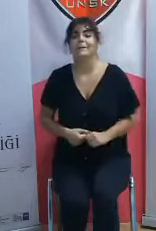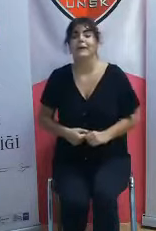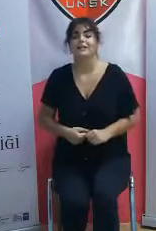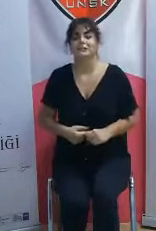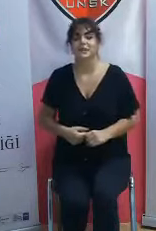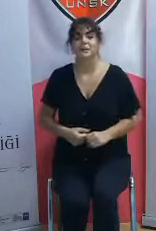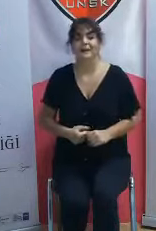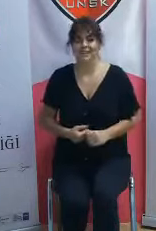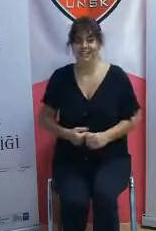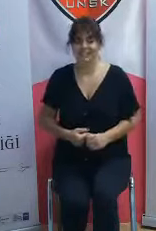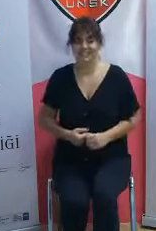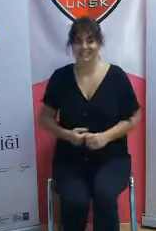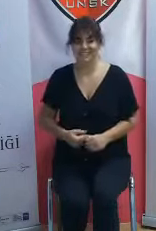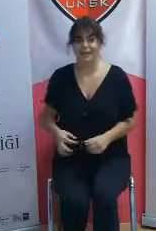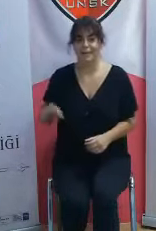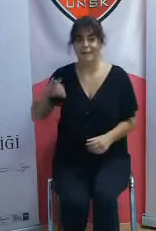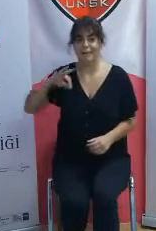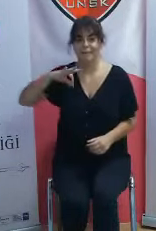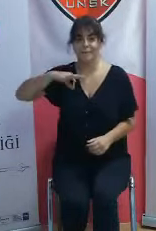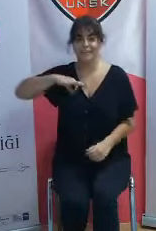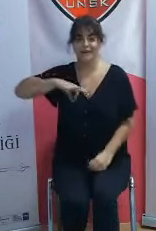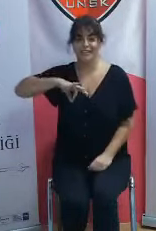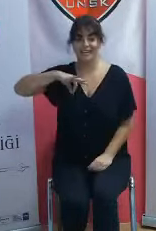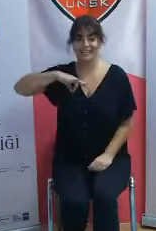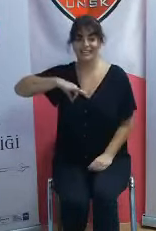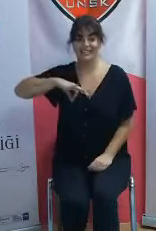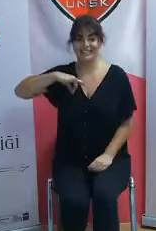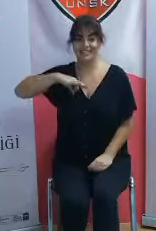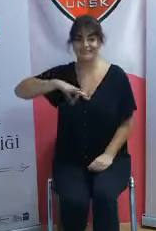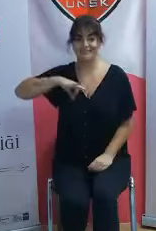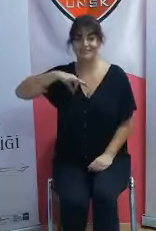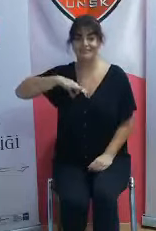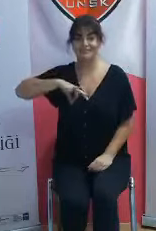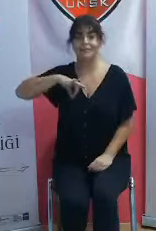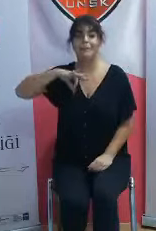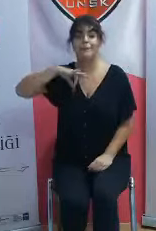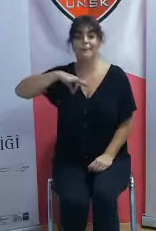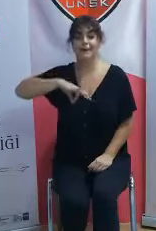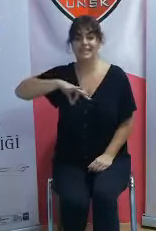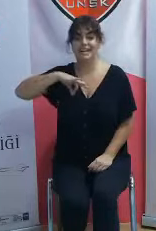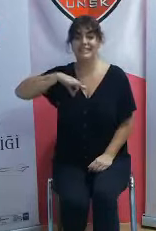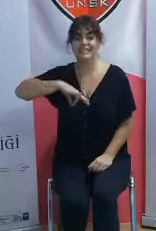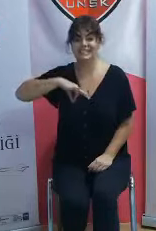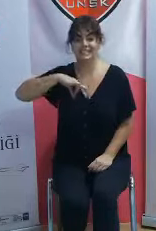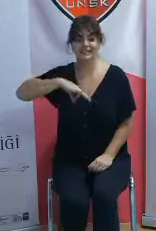Şimdi pazartesi. Pazartesi. Pazartesi.